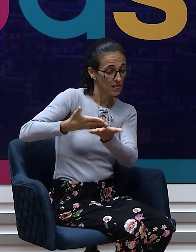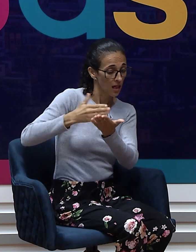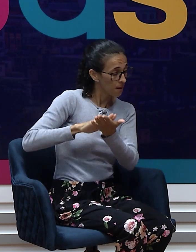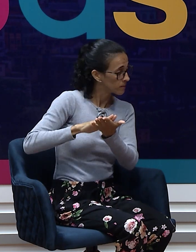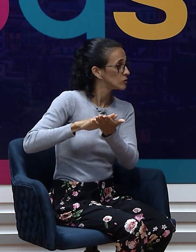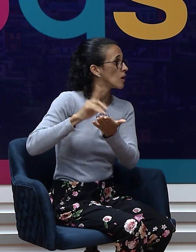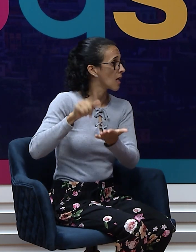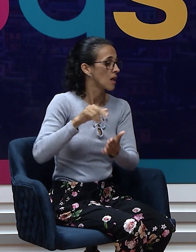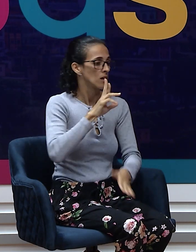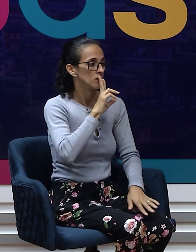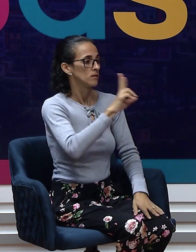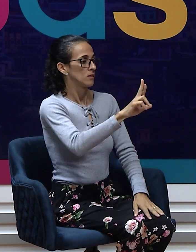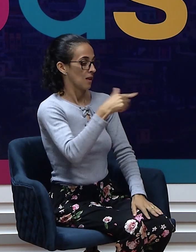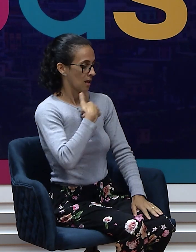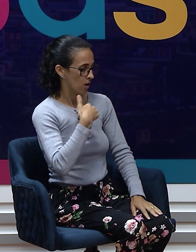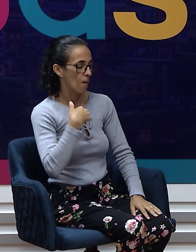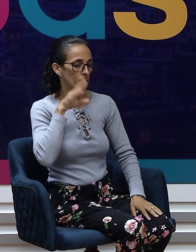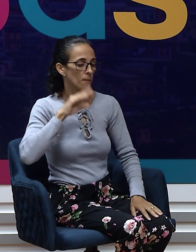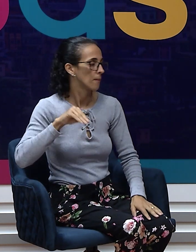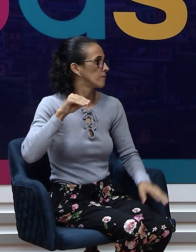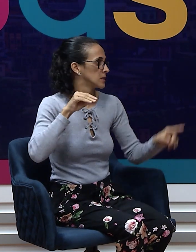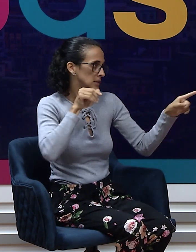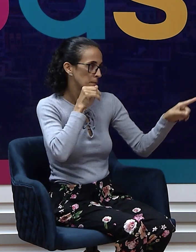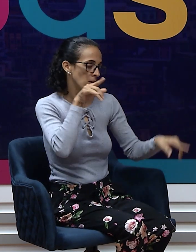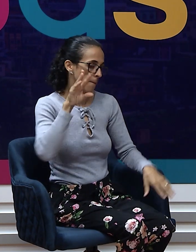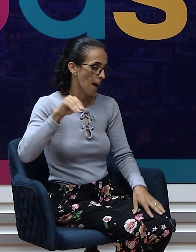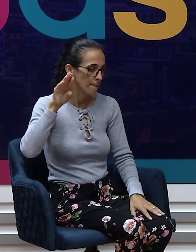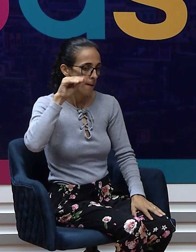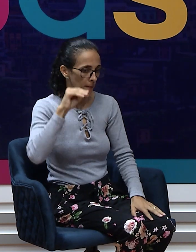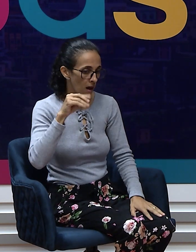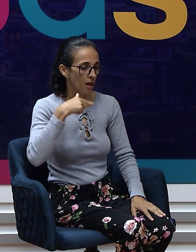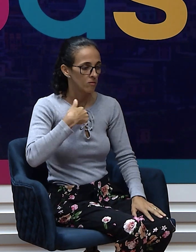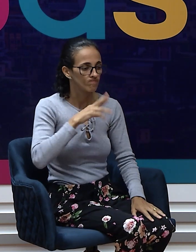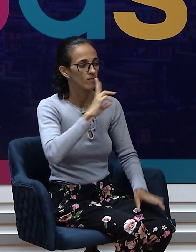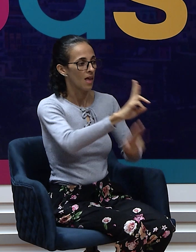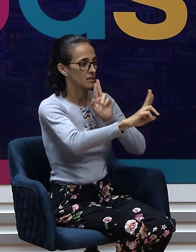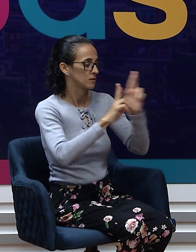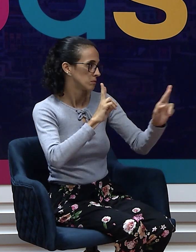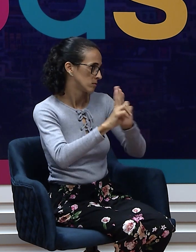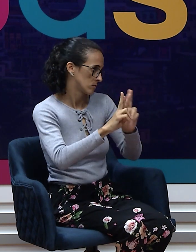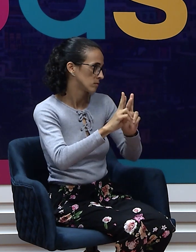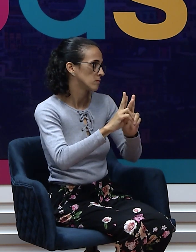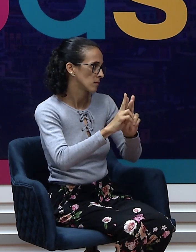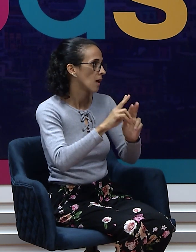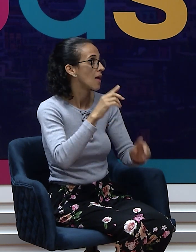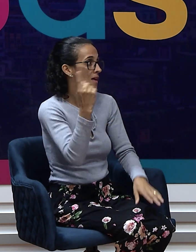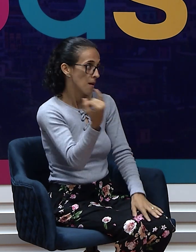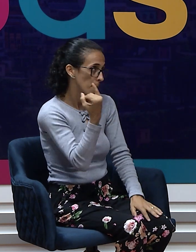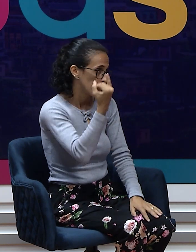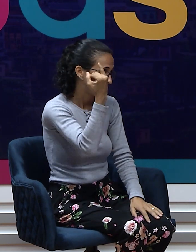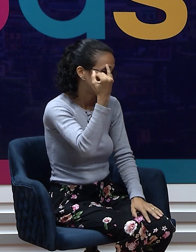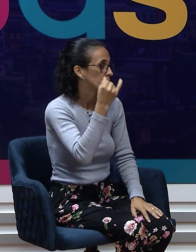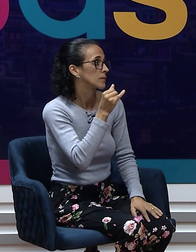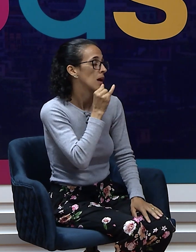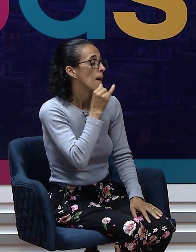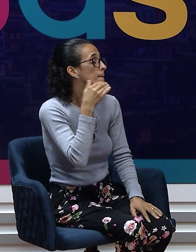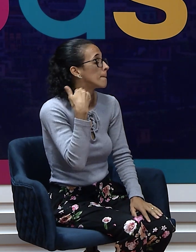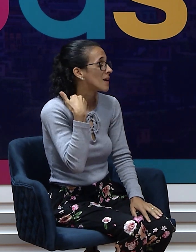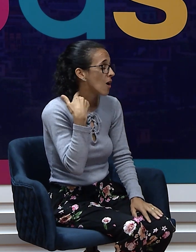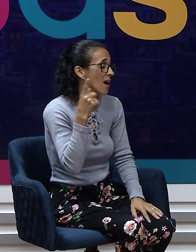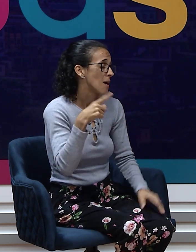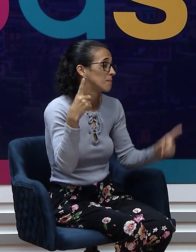essas perguntas com mais cuidado na língua dele. Então, por exemplo, a Juliana fala, eu respondo, e